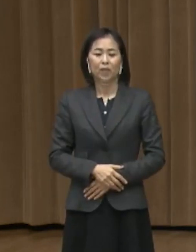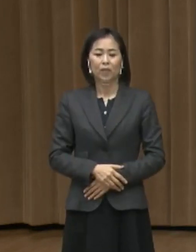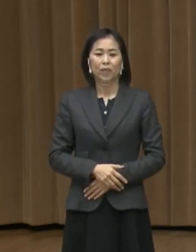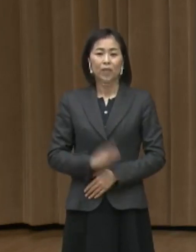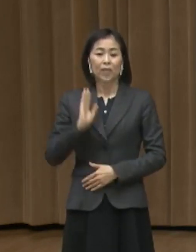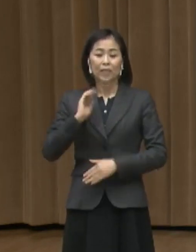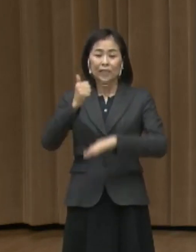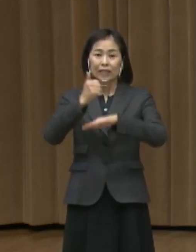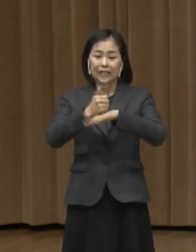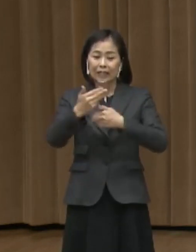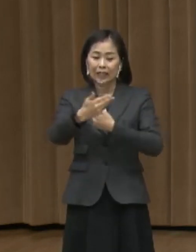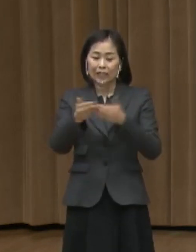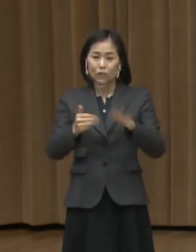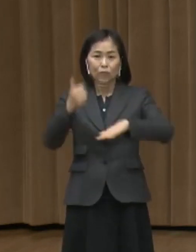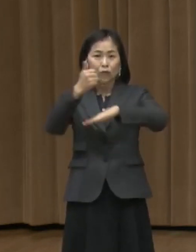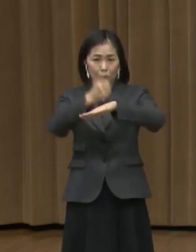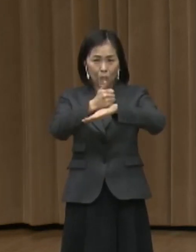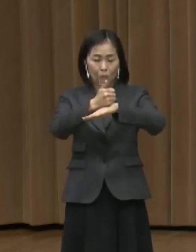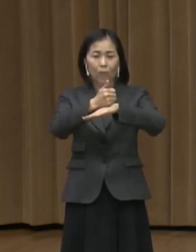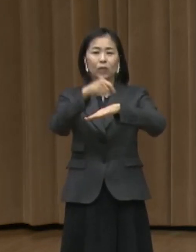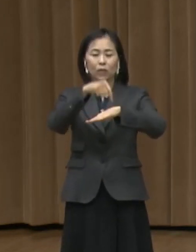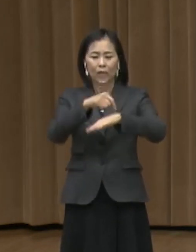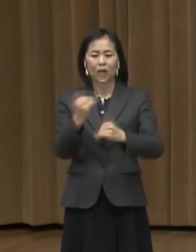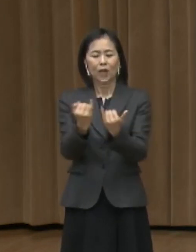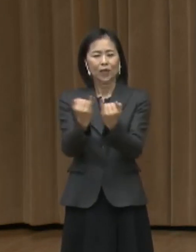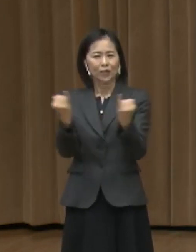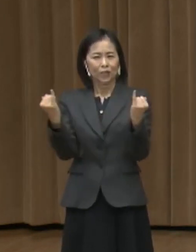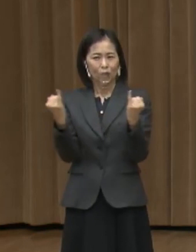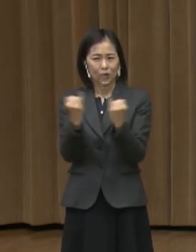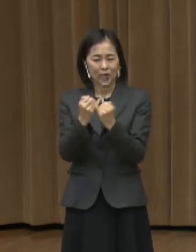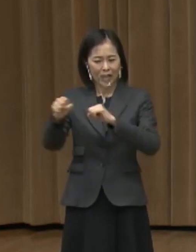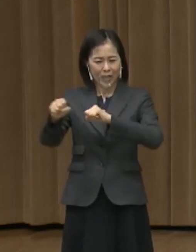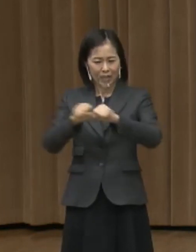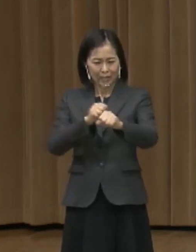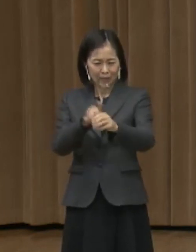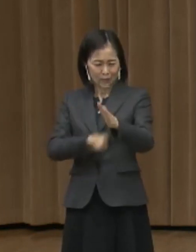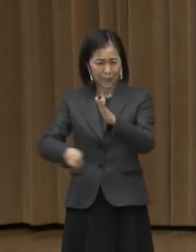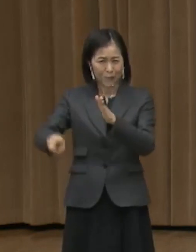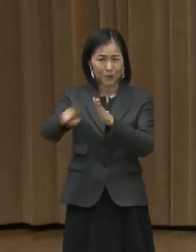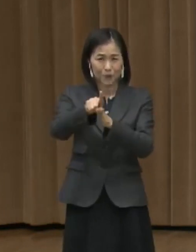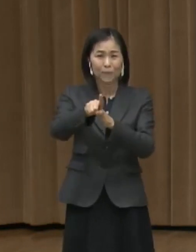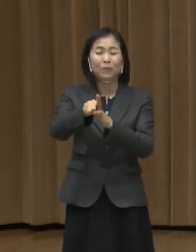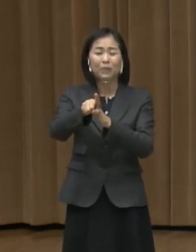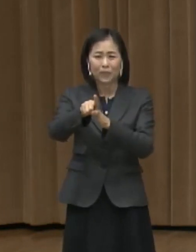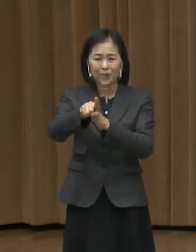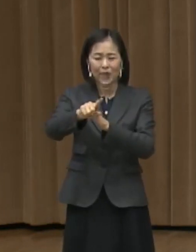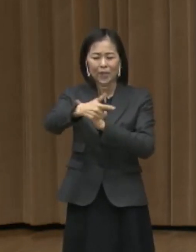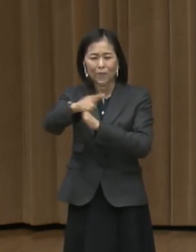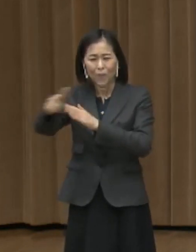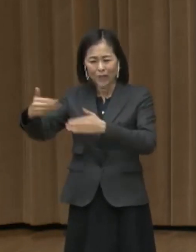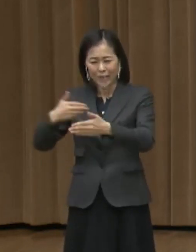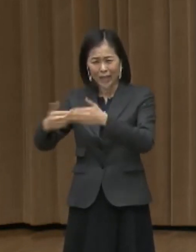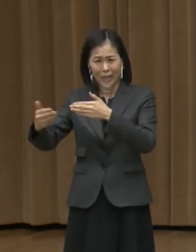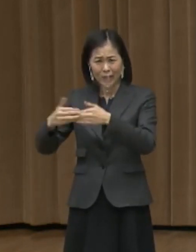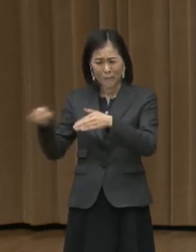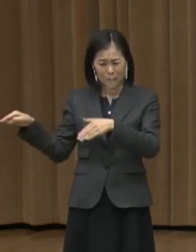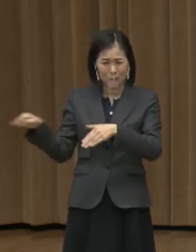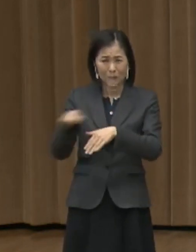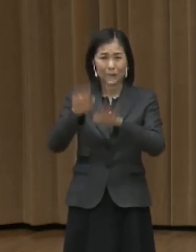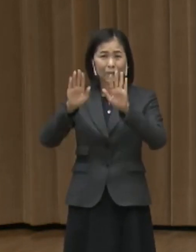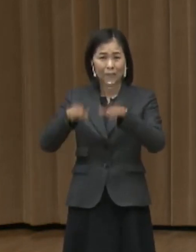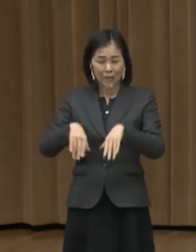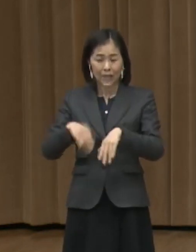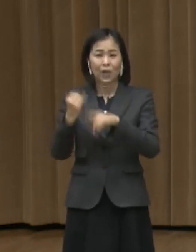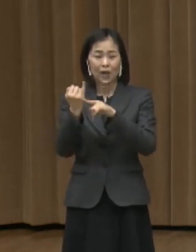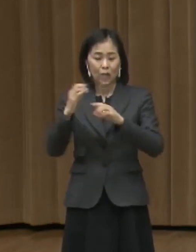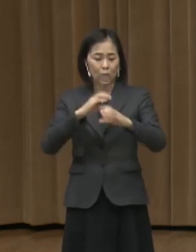には県庁における女性活躍の先駆けとして、さまざまな分野を経験してきたコミュニケ